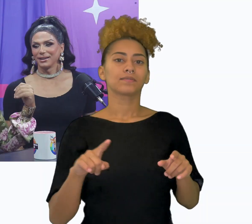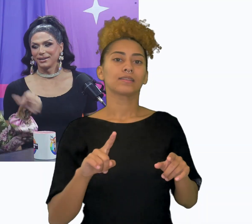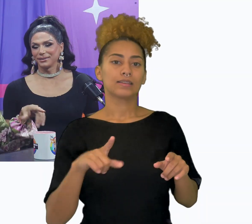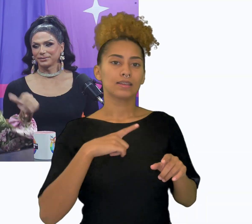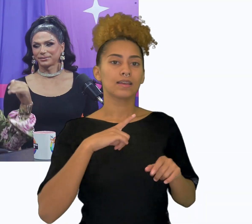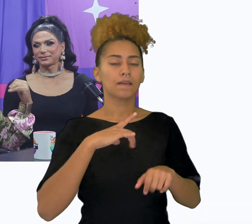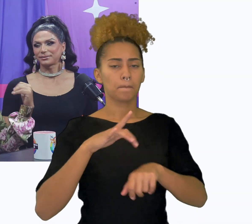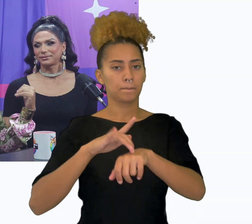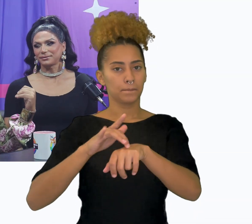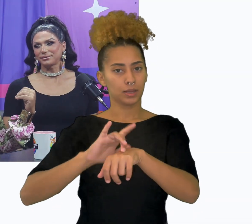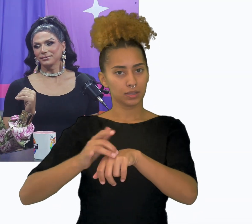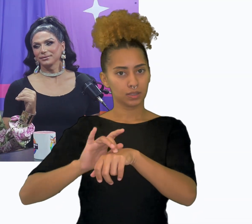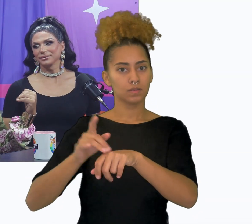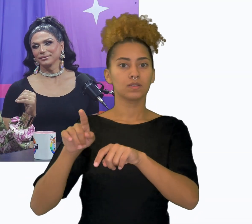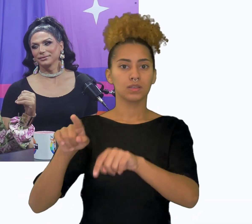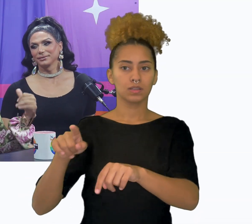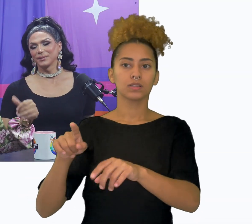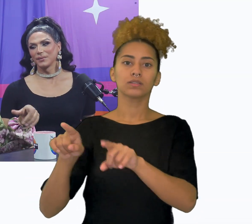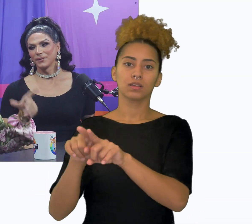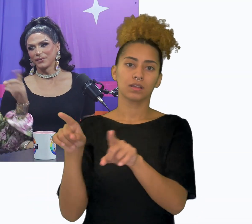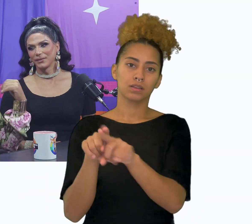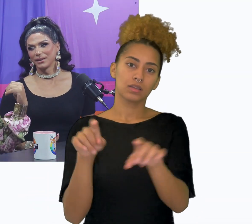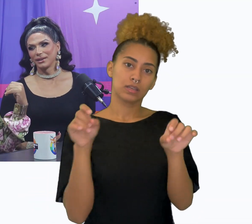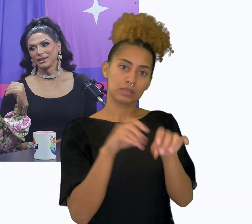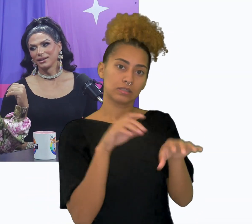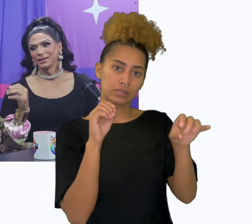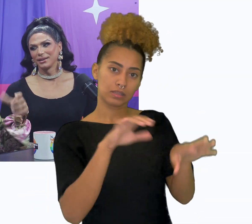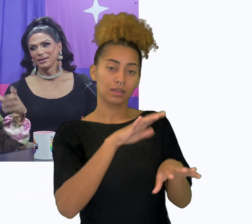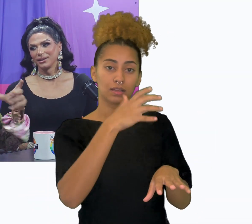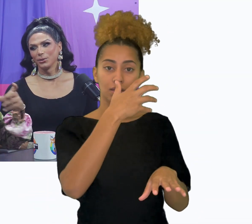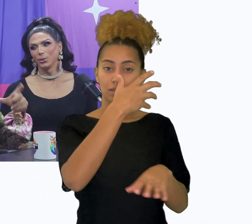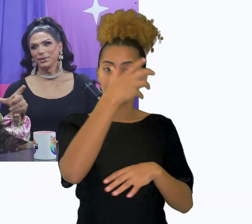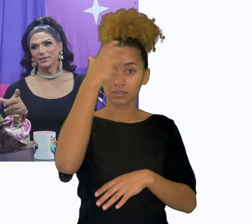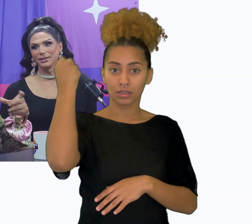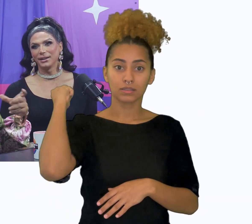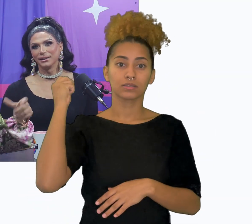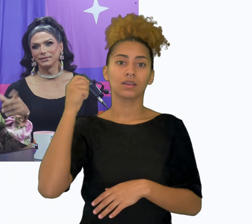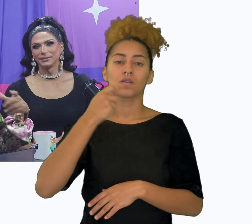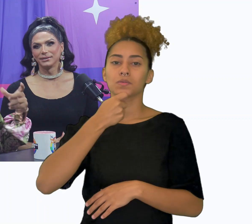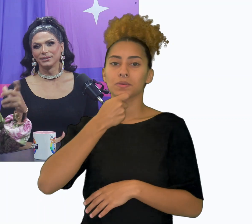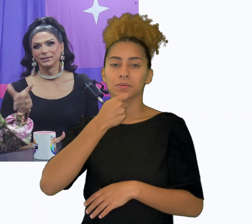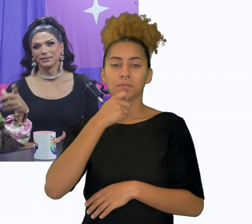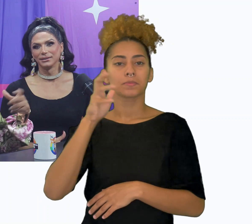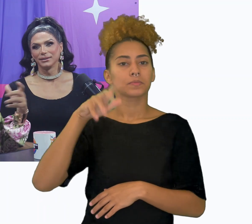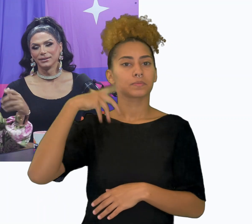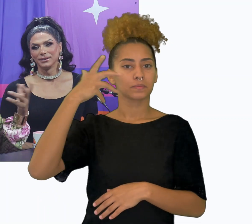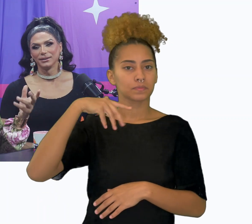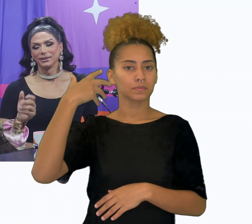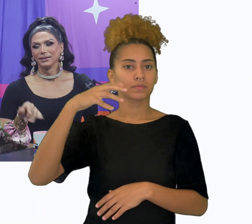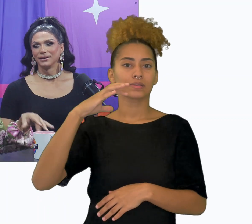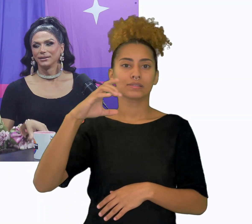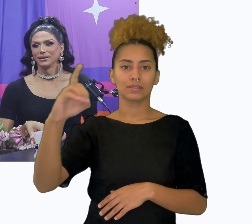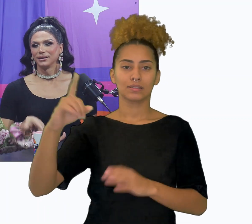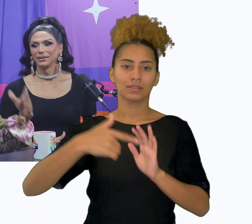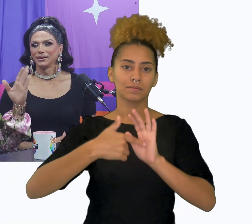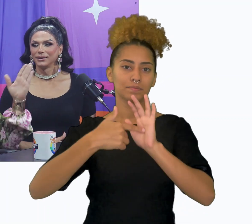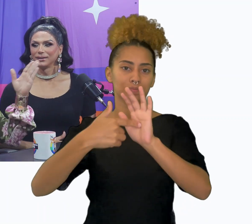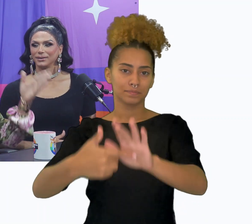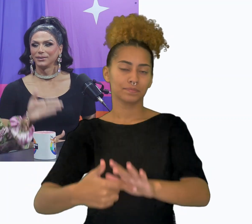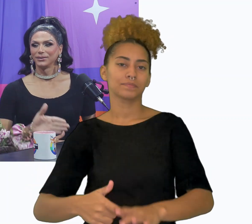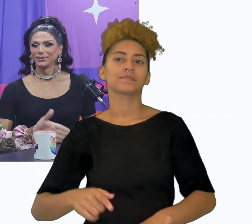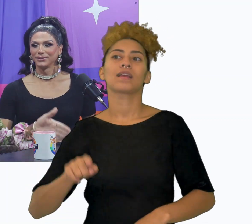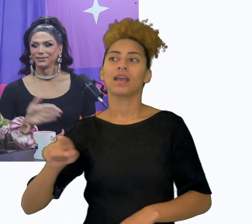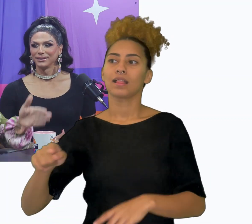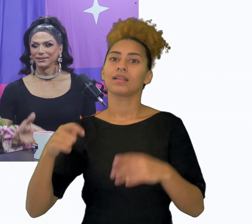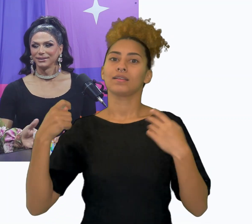de bailarino, era o ensaiador da gente. E esqueceu de deixar o Os áudio, CDs. né? Os CDs da apresentação. Daí